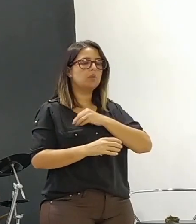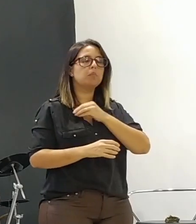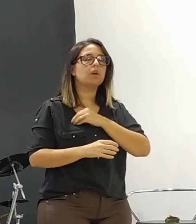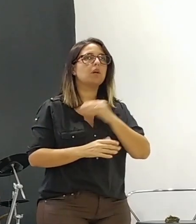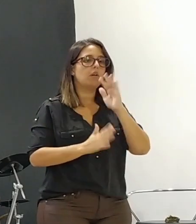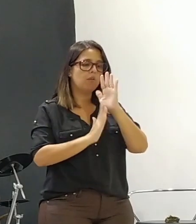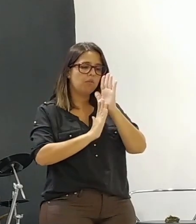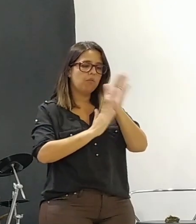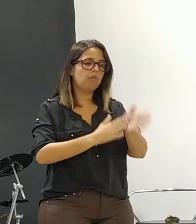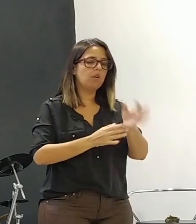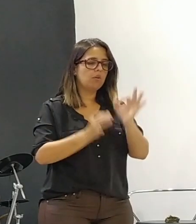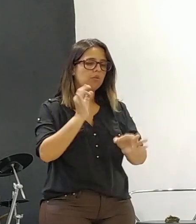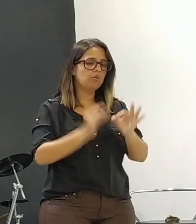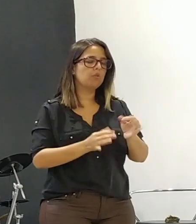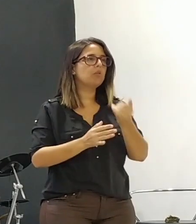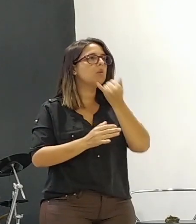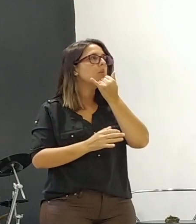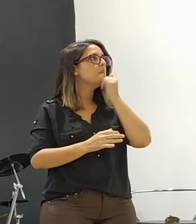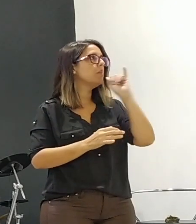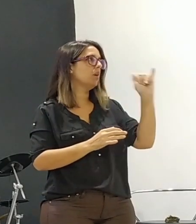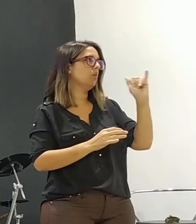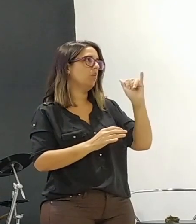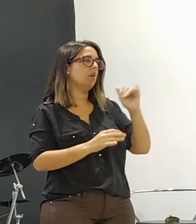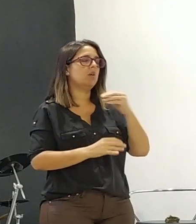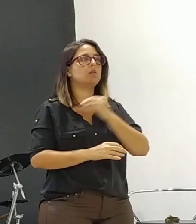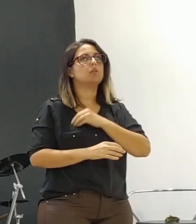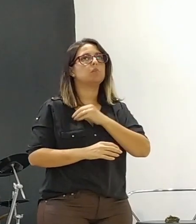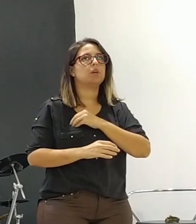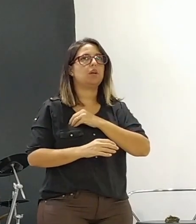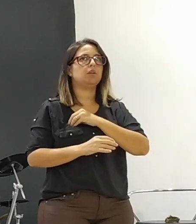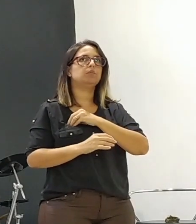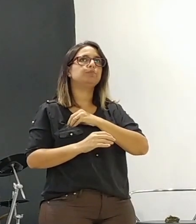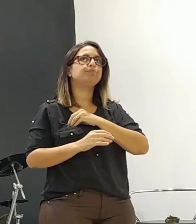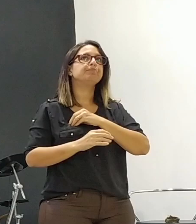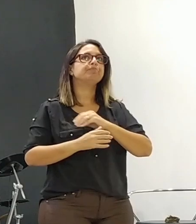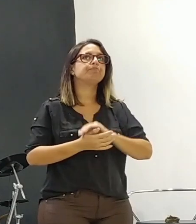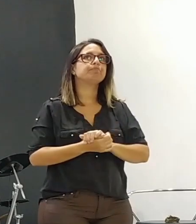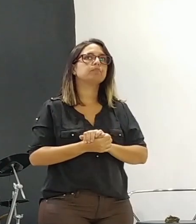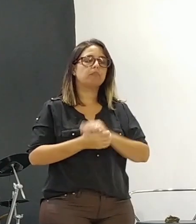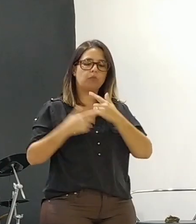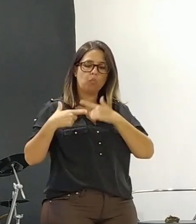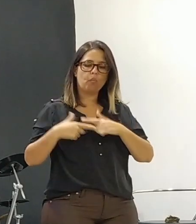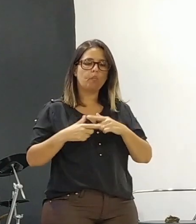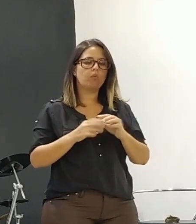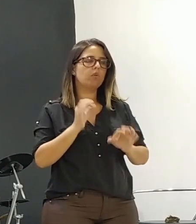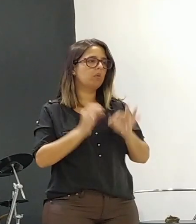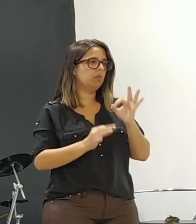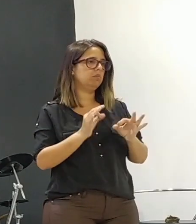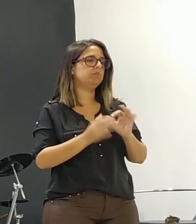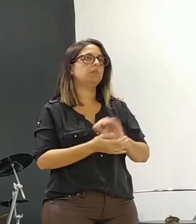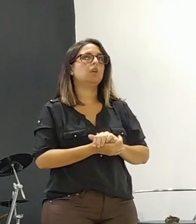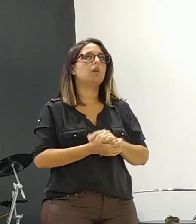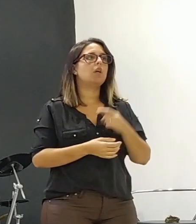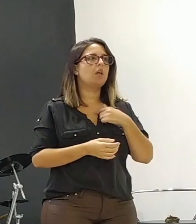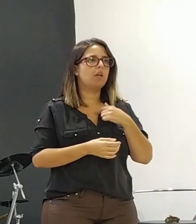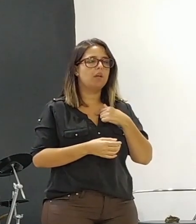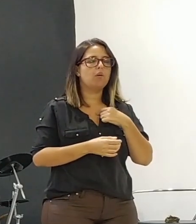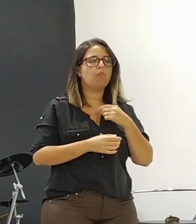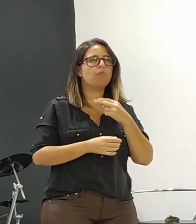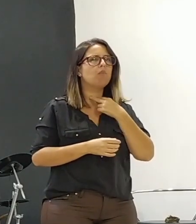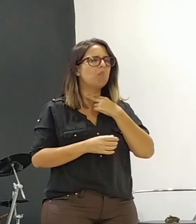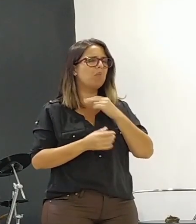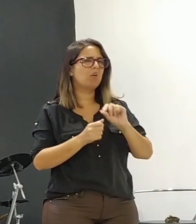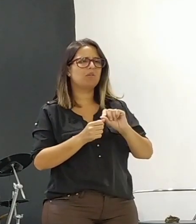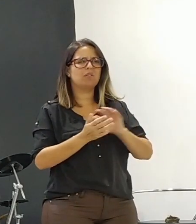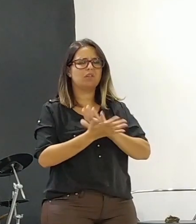para perdoar os nossos pecados e nos purificar de toda injustiça. Eu não posso fazer nada pelos meus pecados, mas o meu Senhor